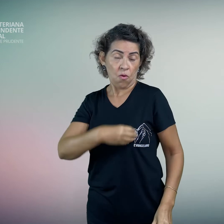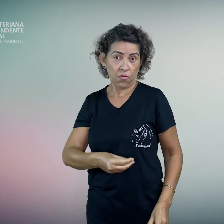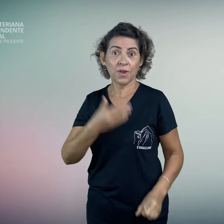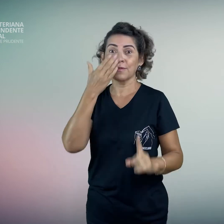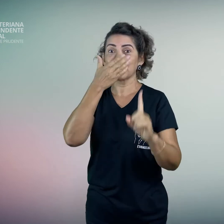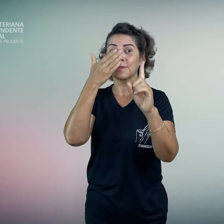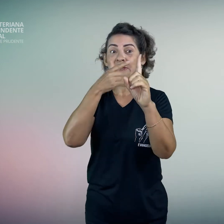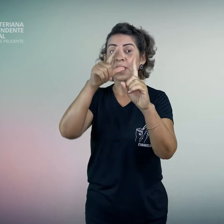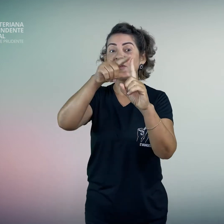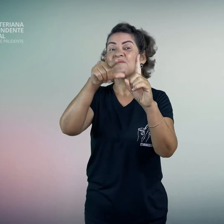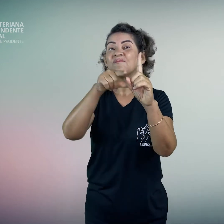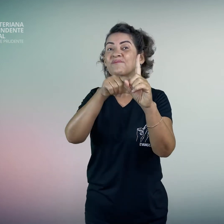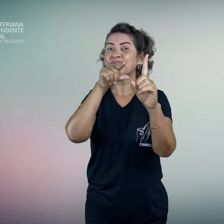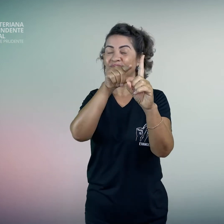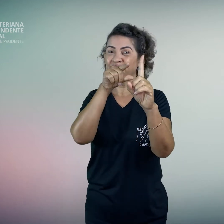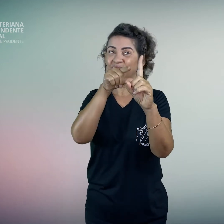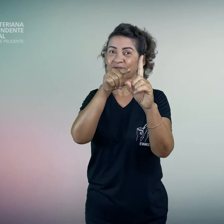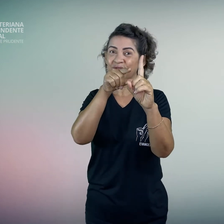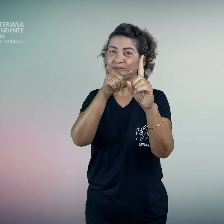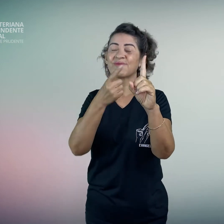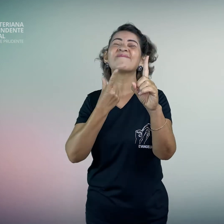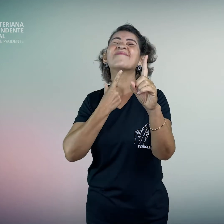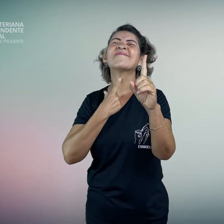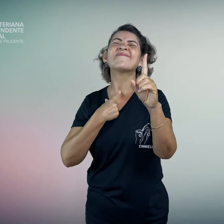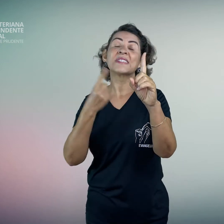nada disso. Ele não era desejado.